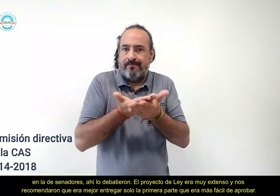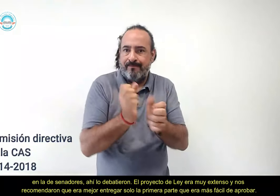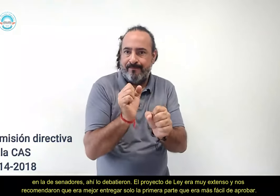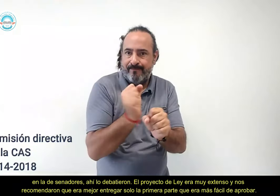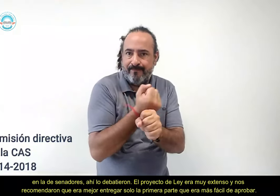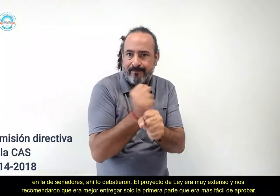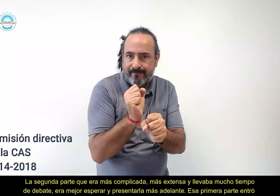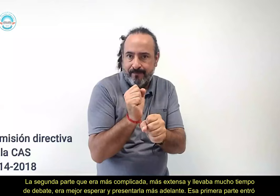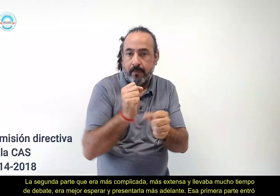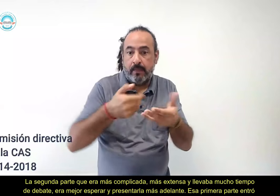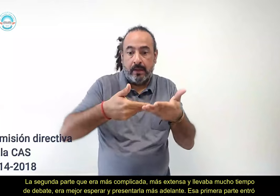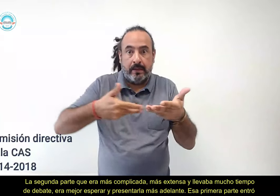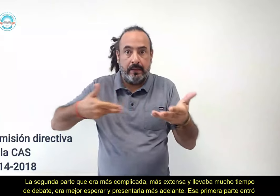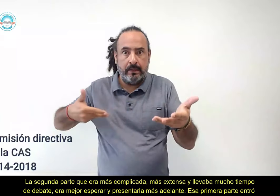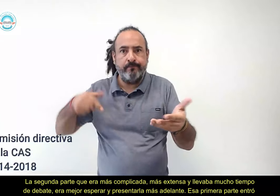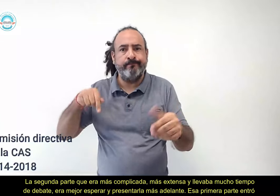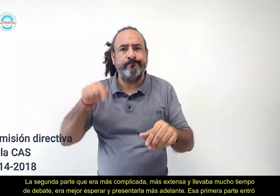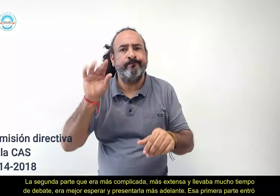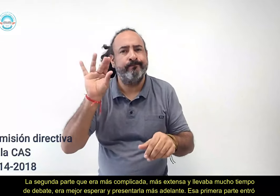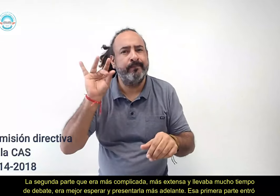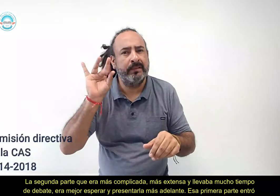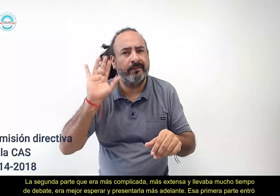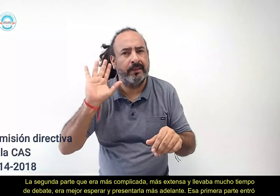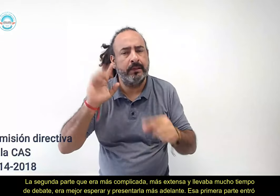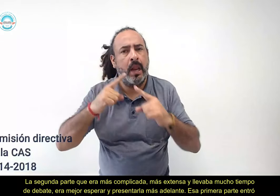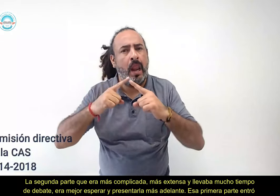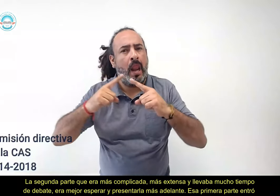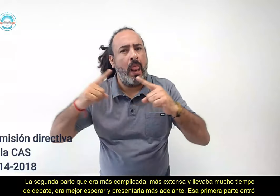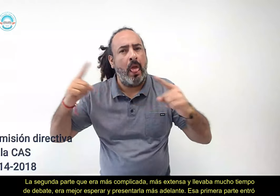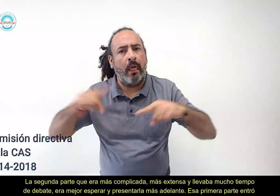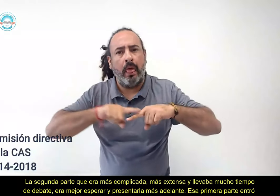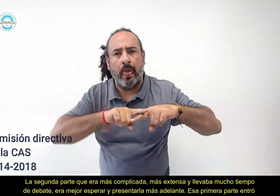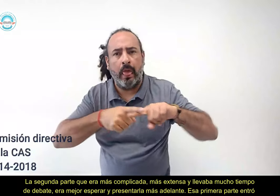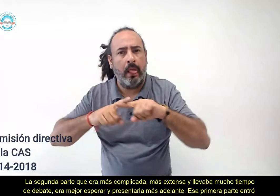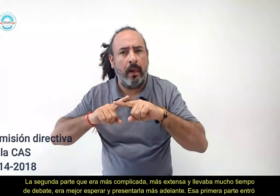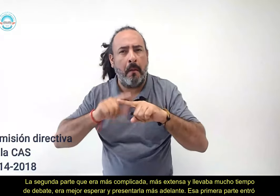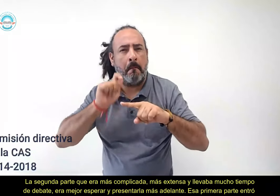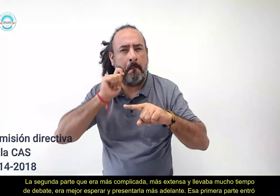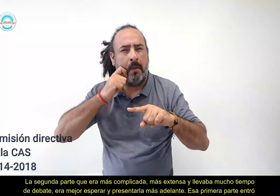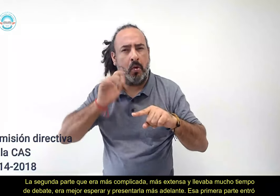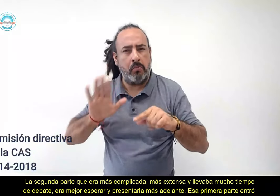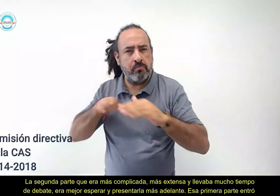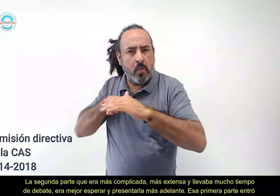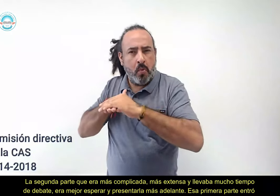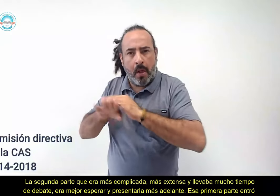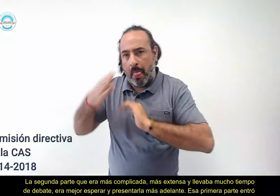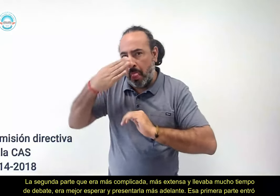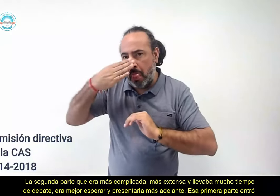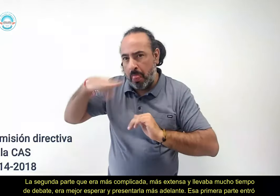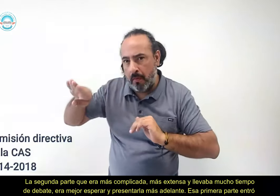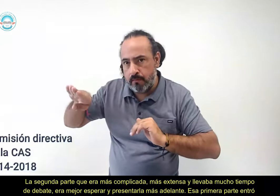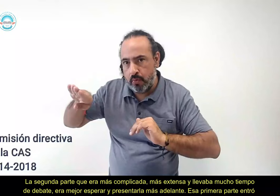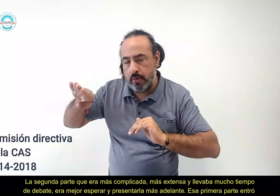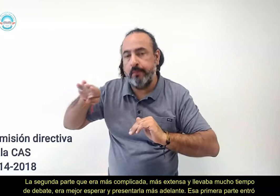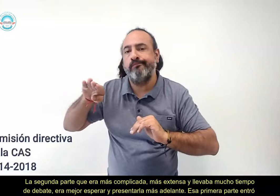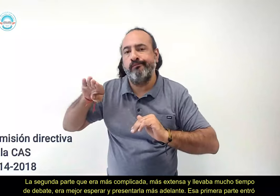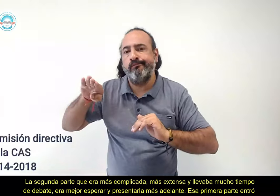Y la segunda parte, que era más complicada, más extensa y llevaba mucho tiempo de debate, era mejor esperar y